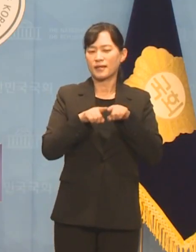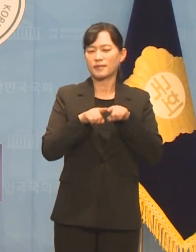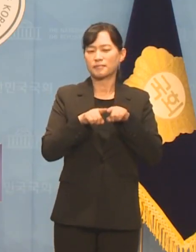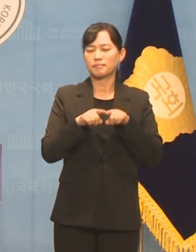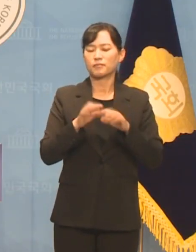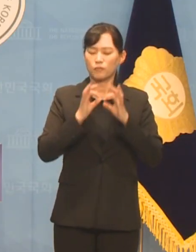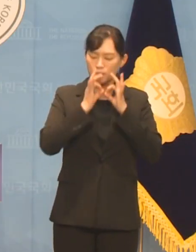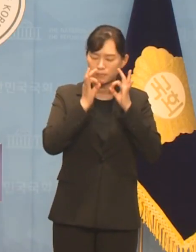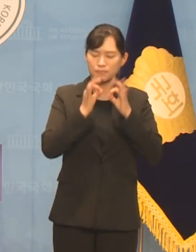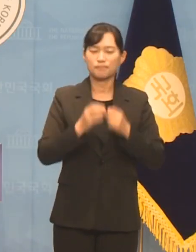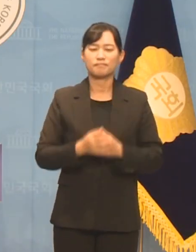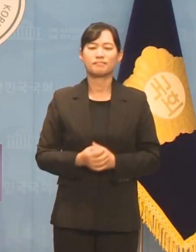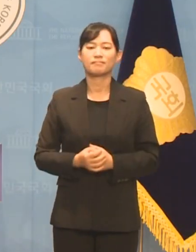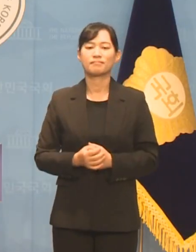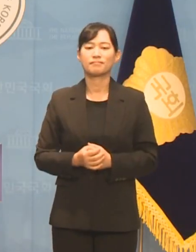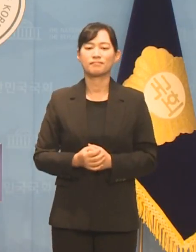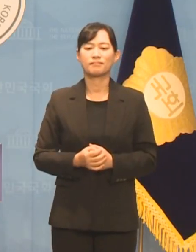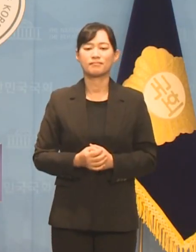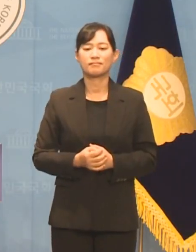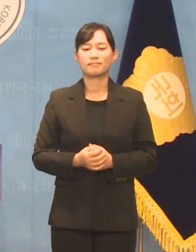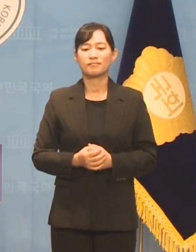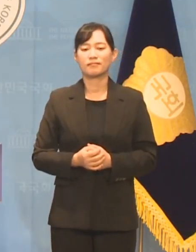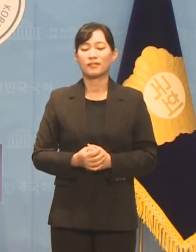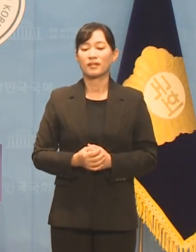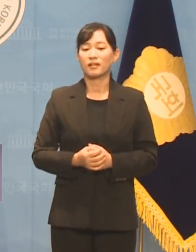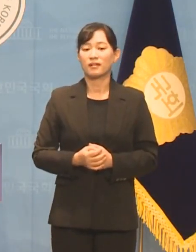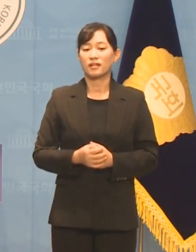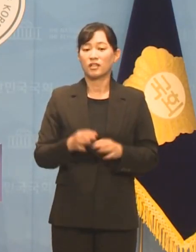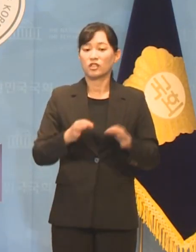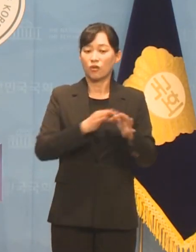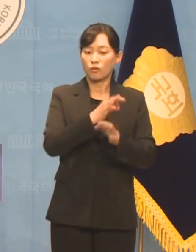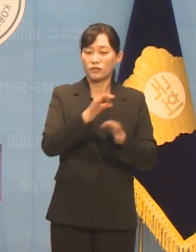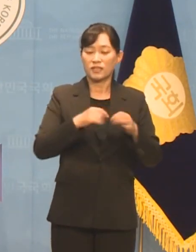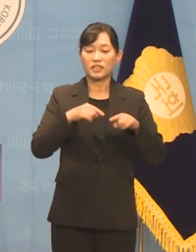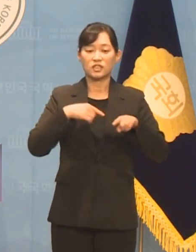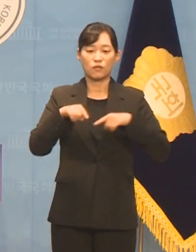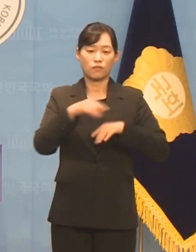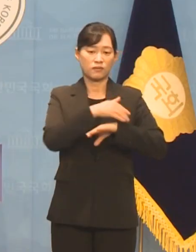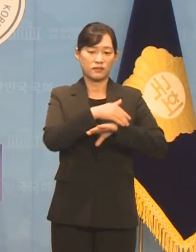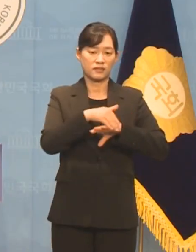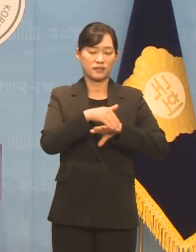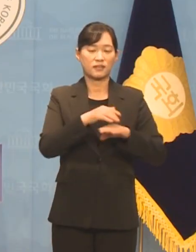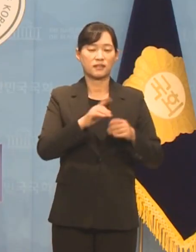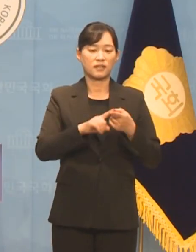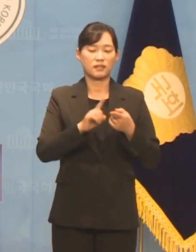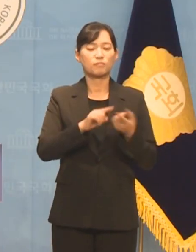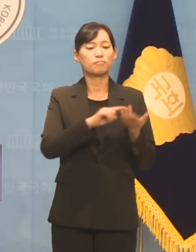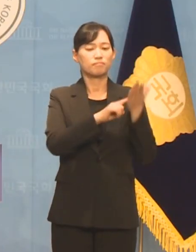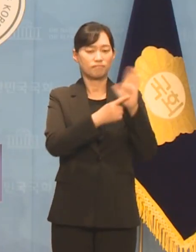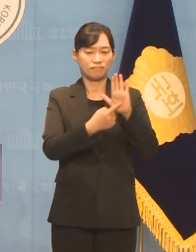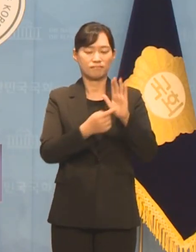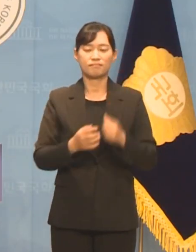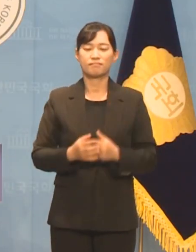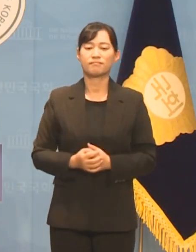하겠습니다. 그러면 이어서 경제 분야 정책 발표를 하도록 하겠습니다.